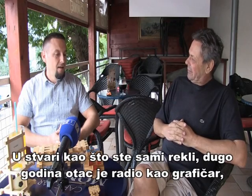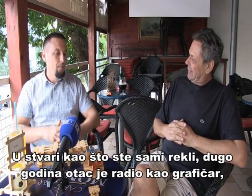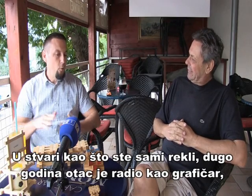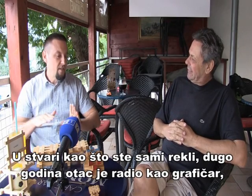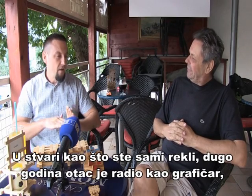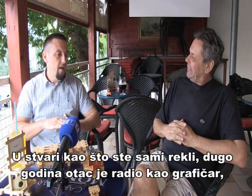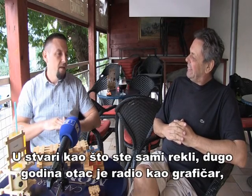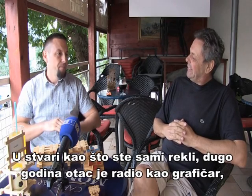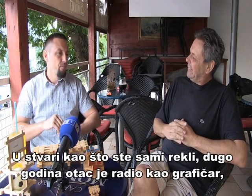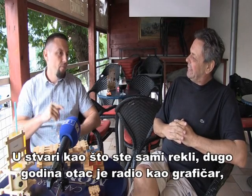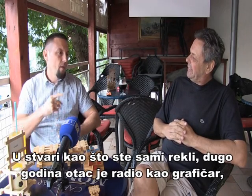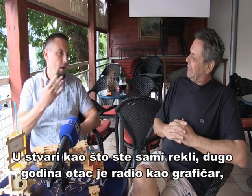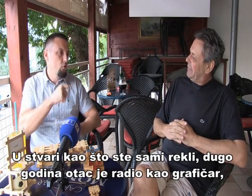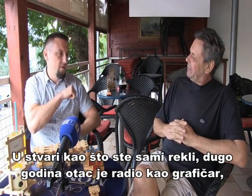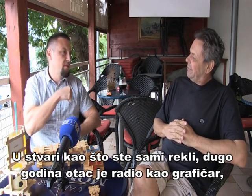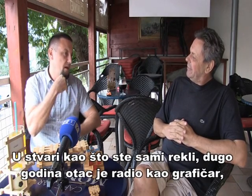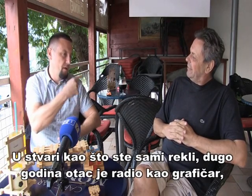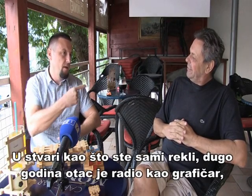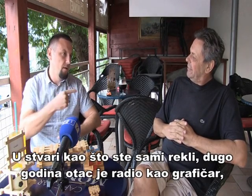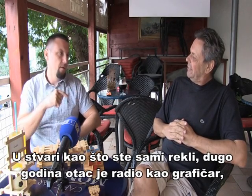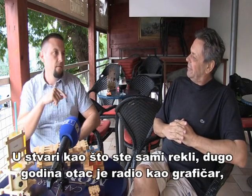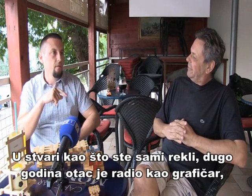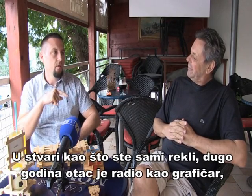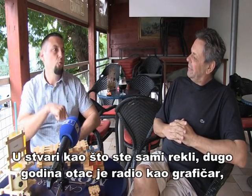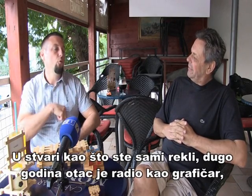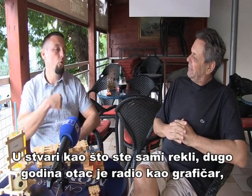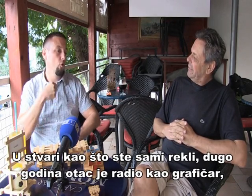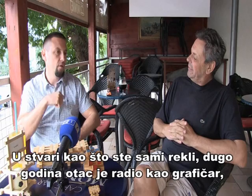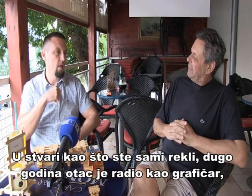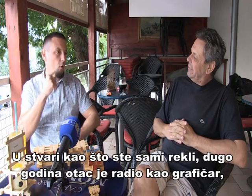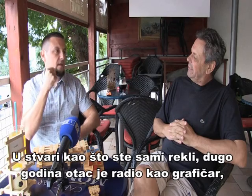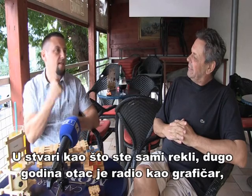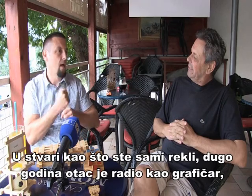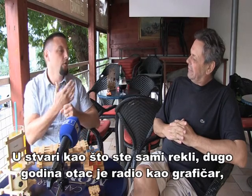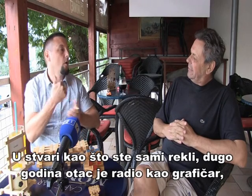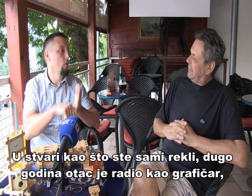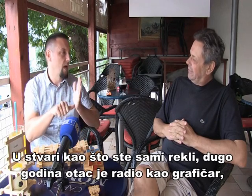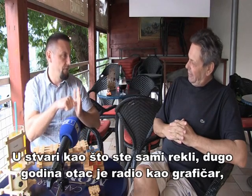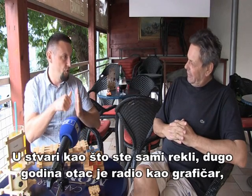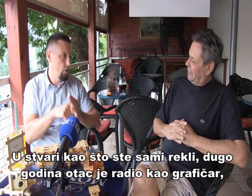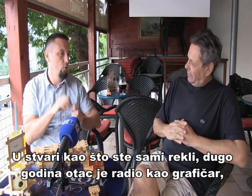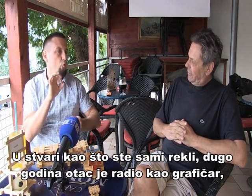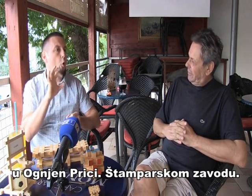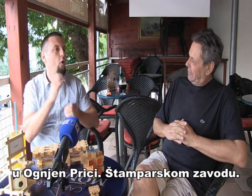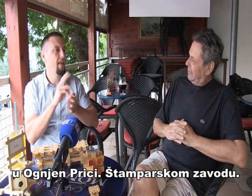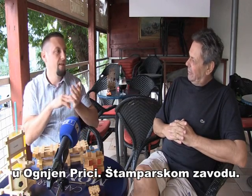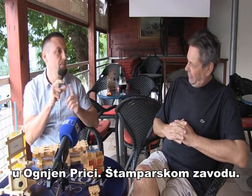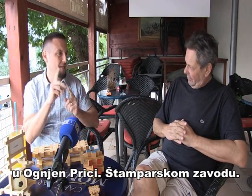Pa u stvari, kao što ste sami rekli, dugo godina otac je radio kao grafičar u Ognjen